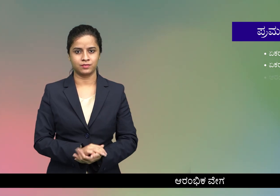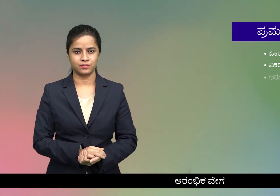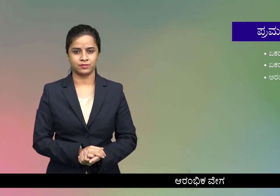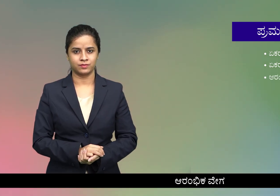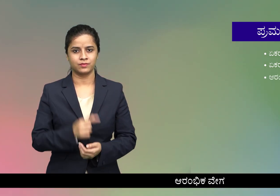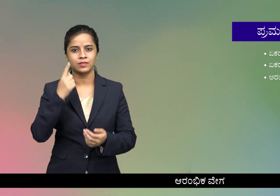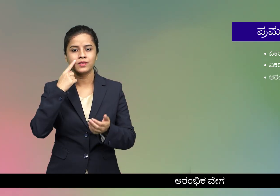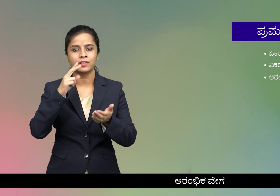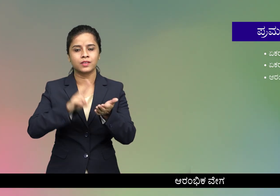ಆರಂಭಿಕ ವೇಗ,